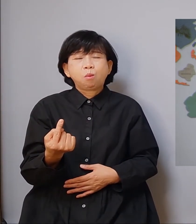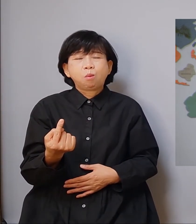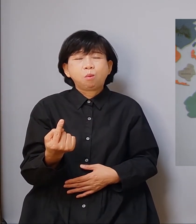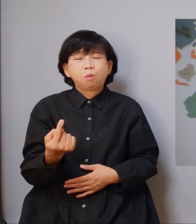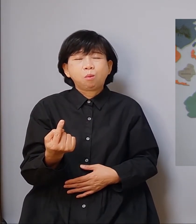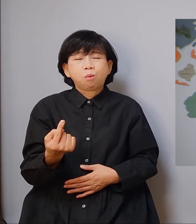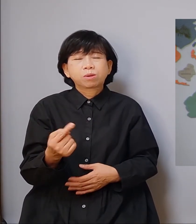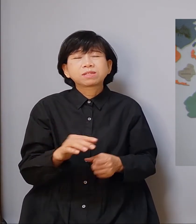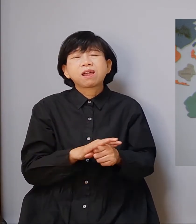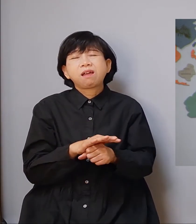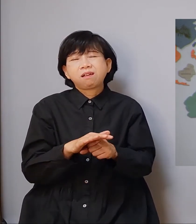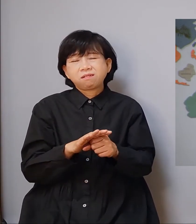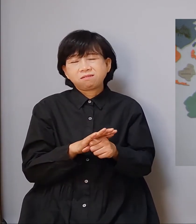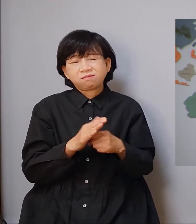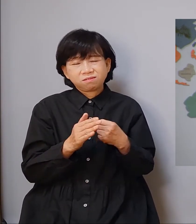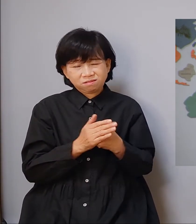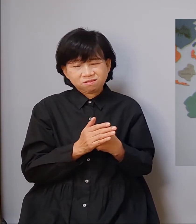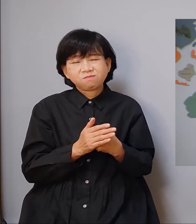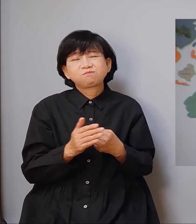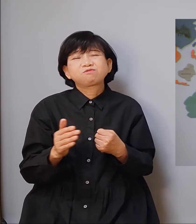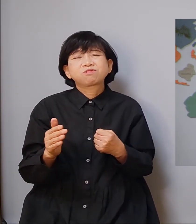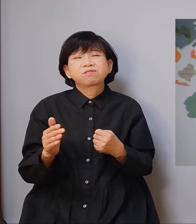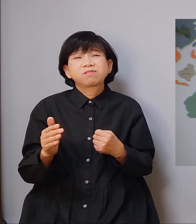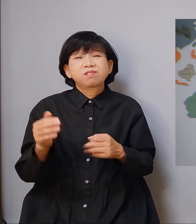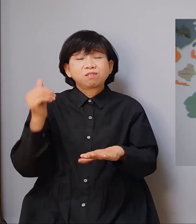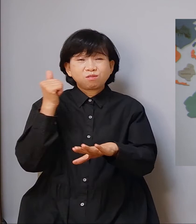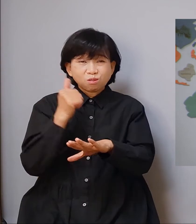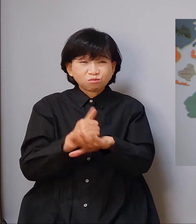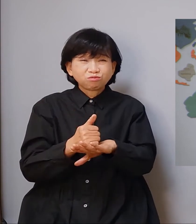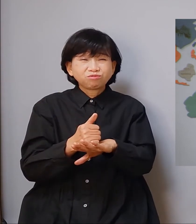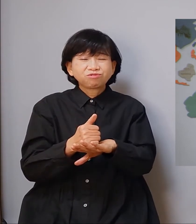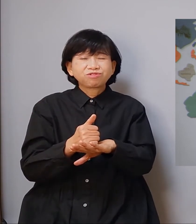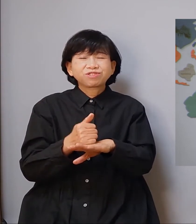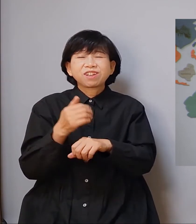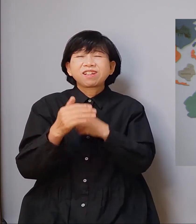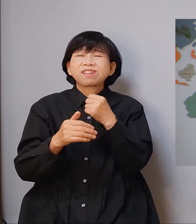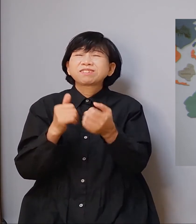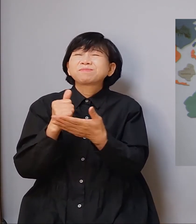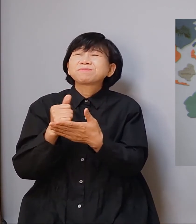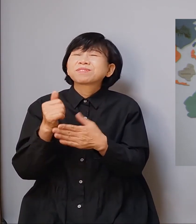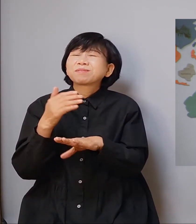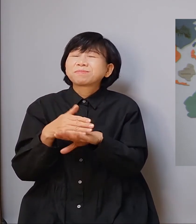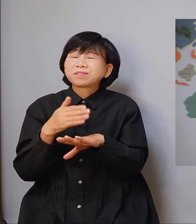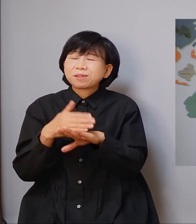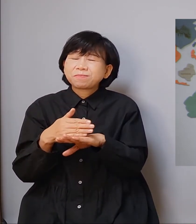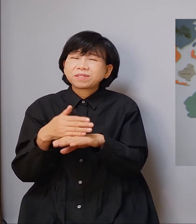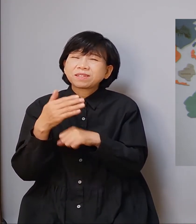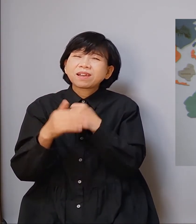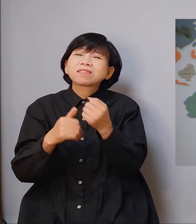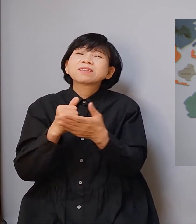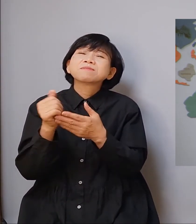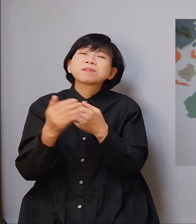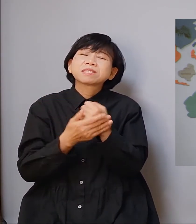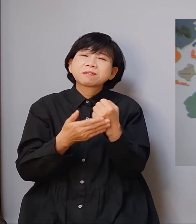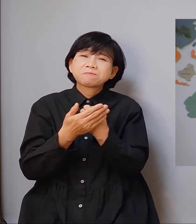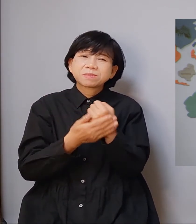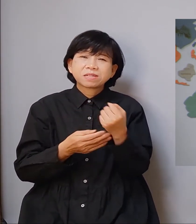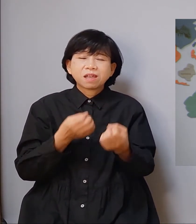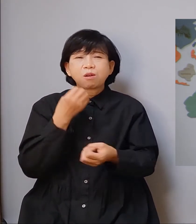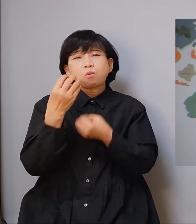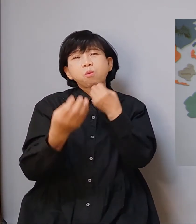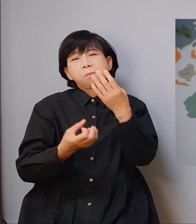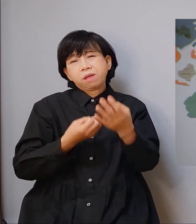꽉 누르면 하나님 감사합니다, 하나님의 은혜입니다, 이 고백이 나와야 된다는